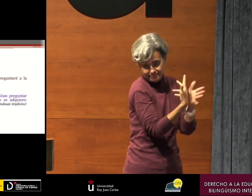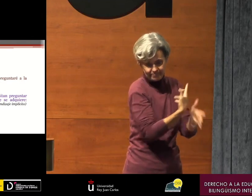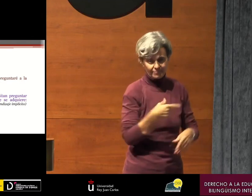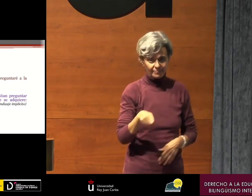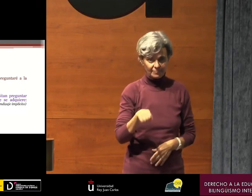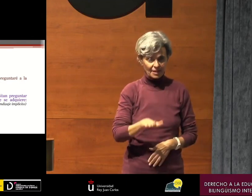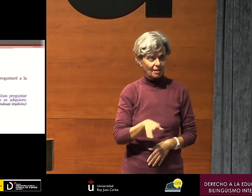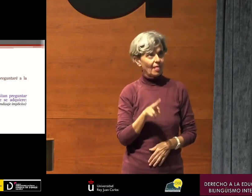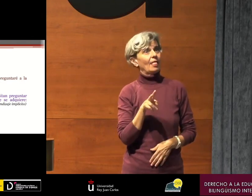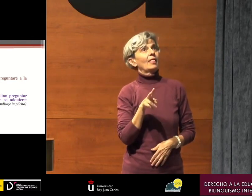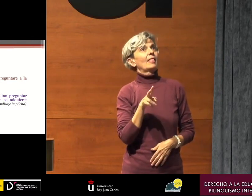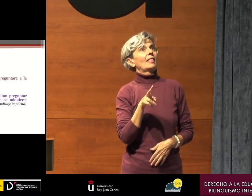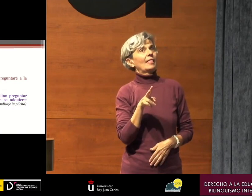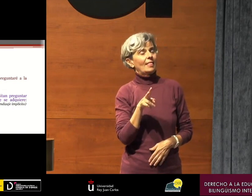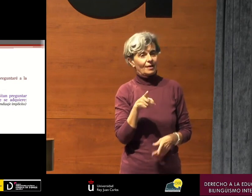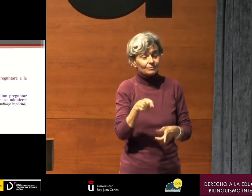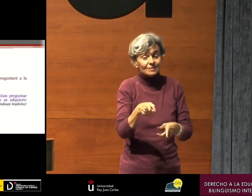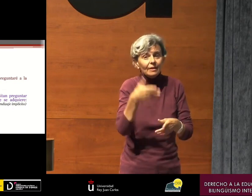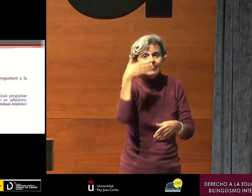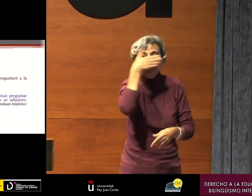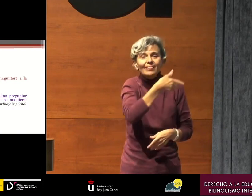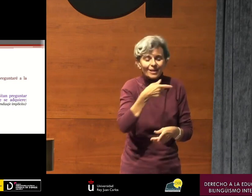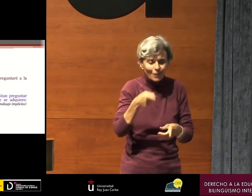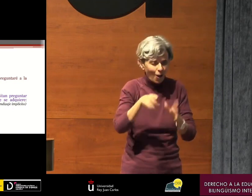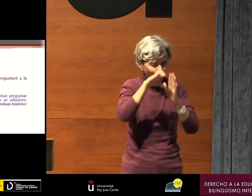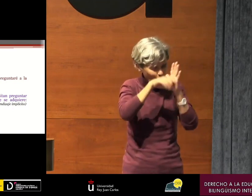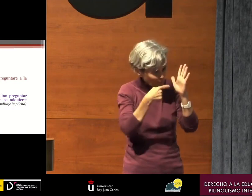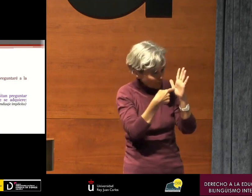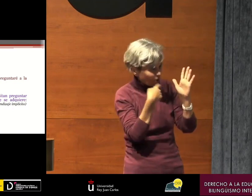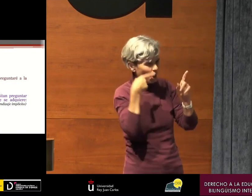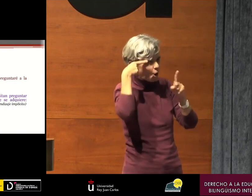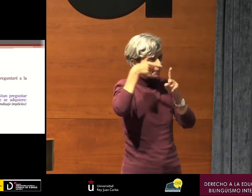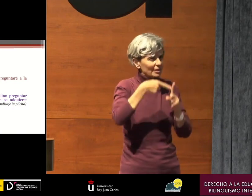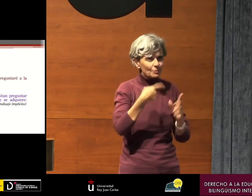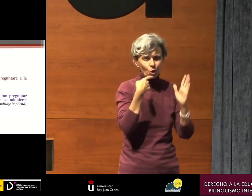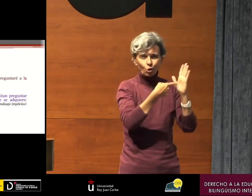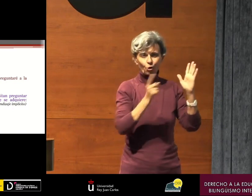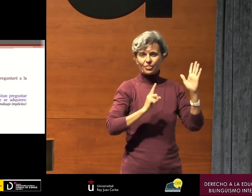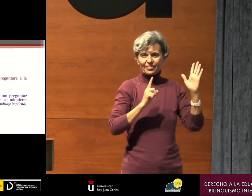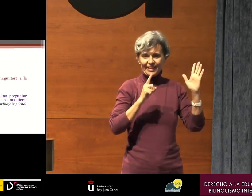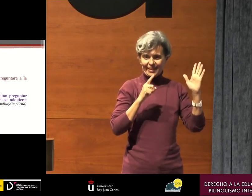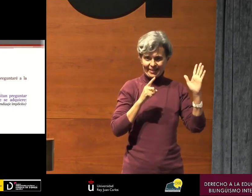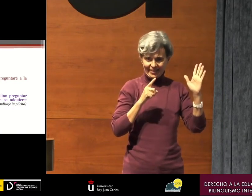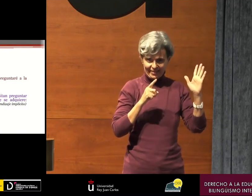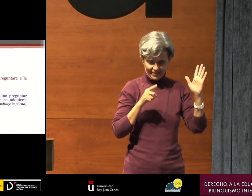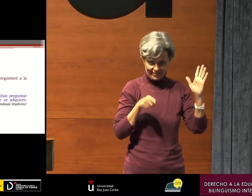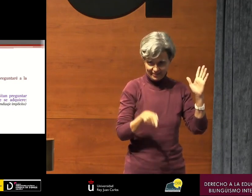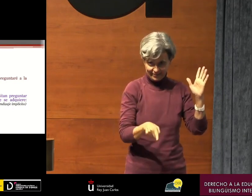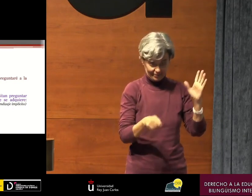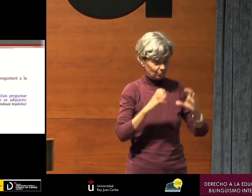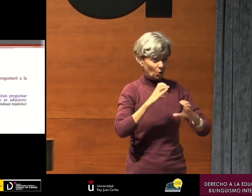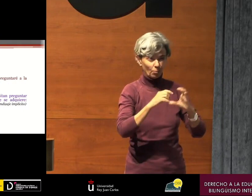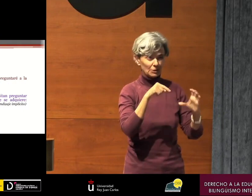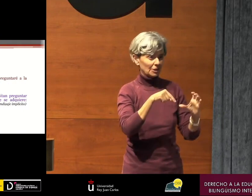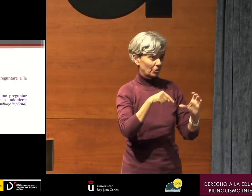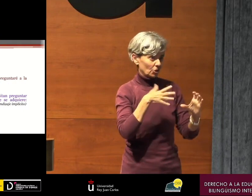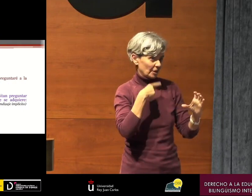Y entonces el adulto le puede decir al niño, es que no sé qué le pasa, voy a informarme y luego te lo cuento.